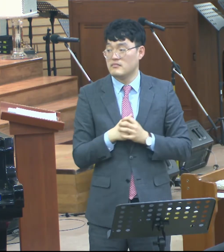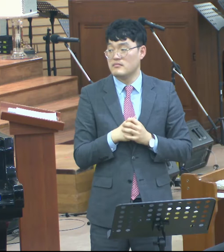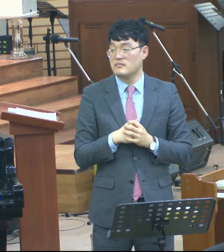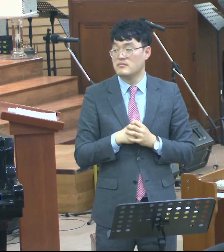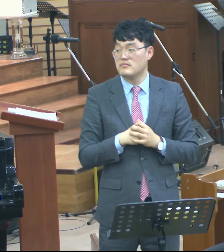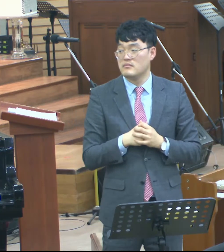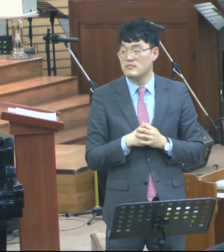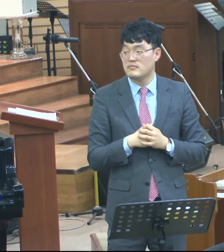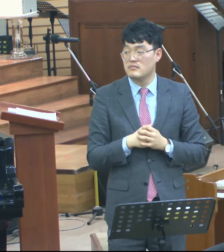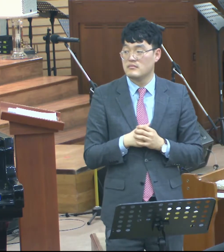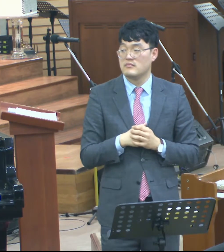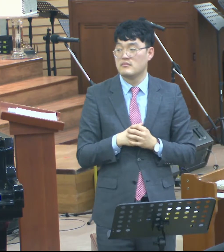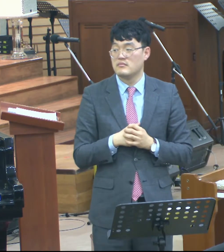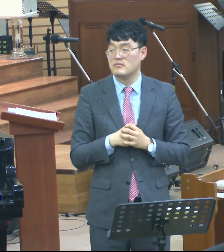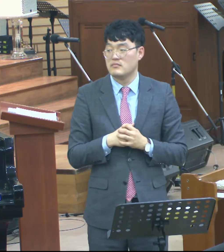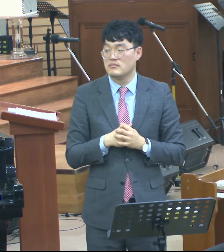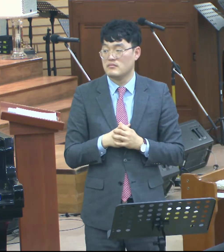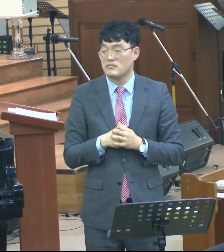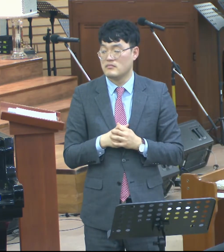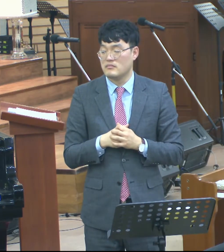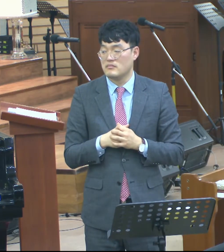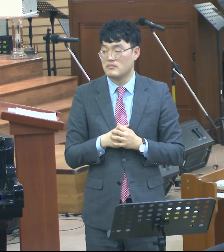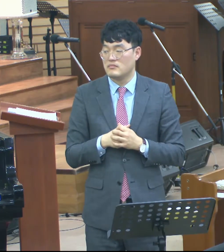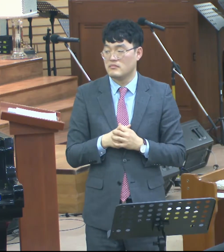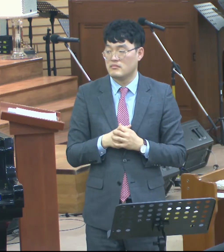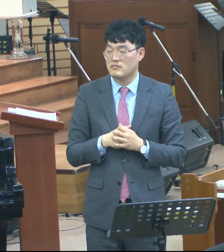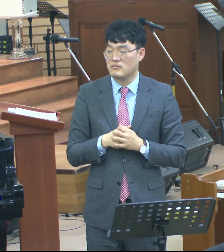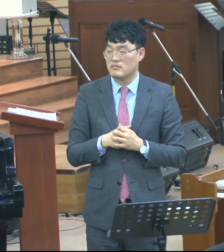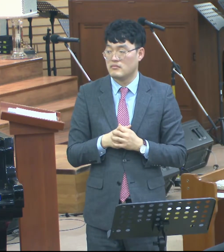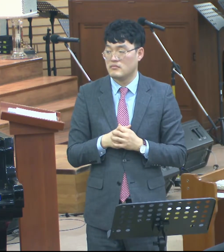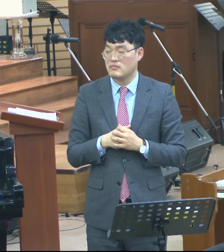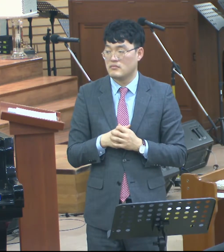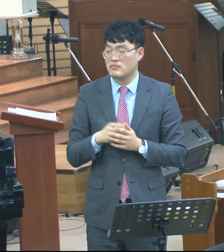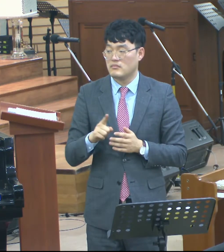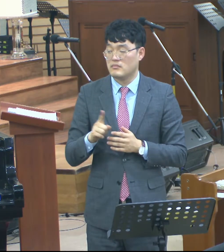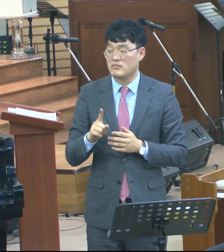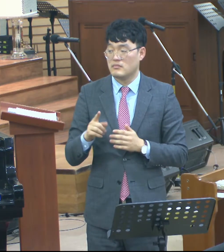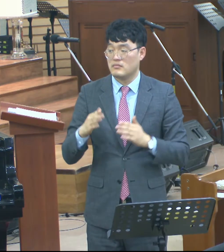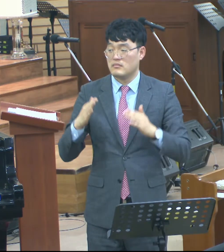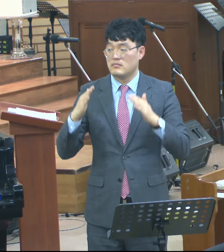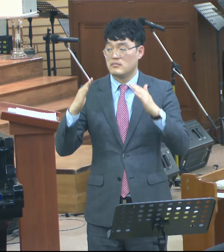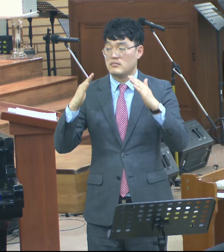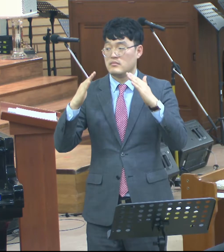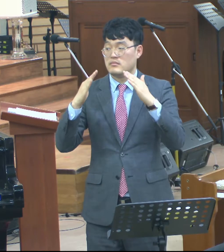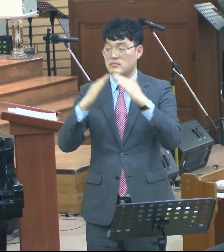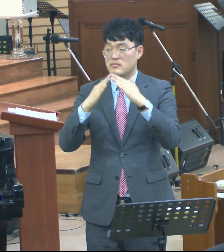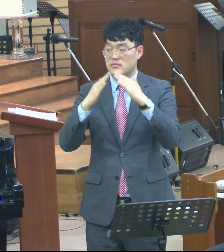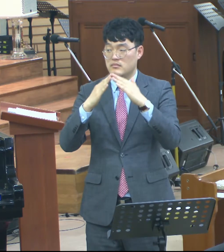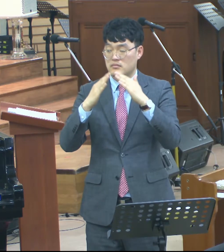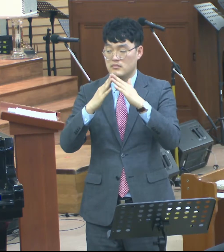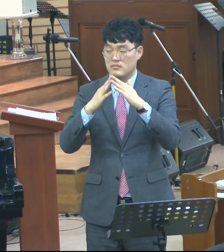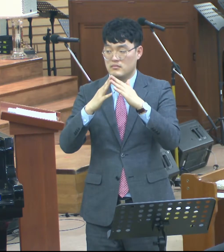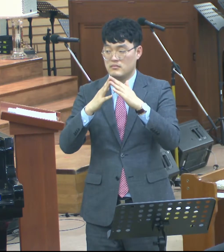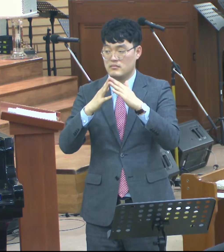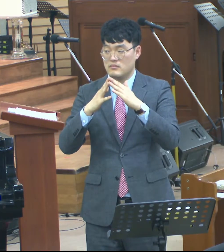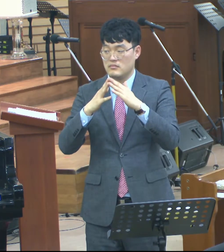저는 그 집을 지나갈 때마다 반듯하게 하기 위해서 이 사람 나가라고 했을 거고 설득도 했을 텐데 그분이 거기 살고